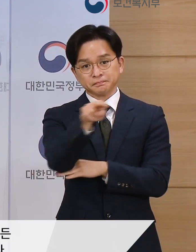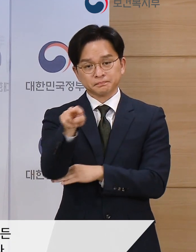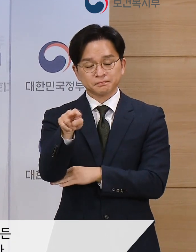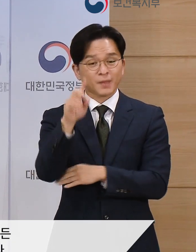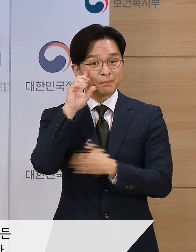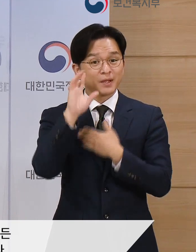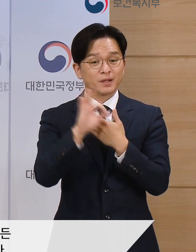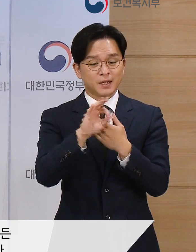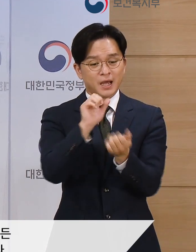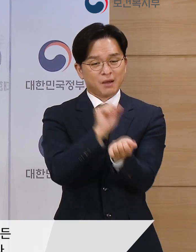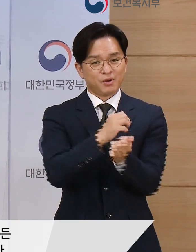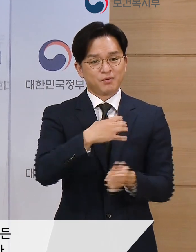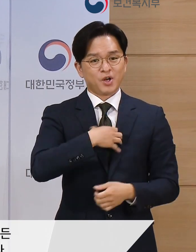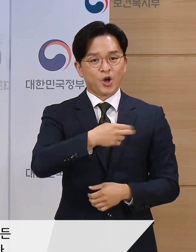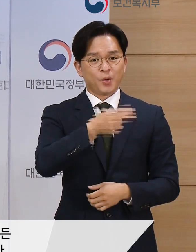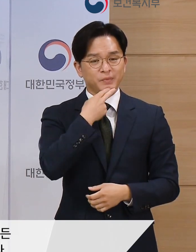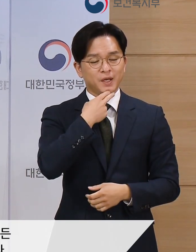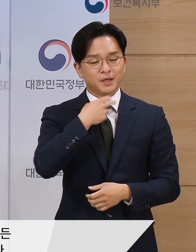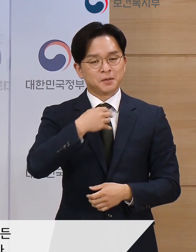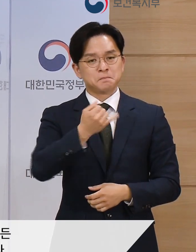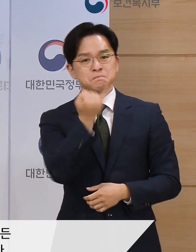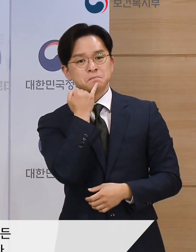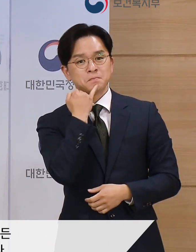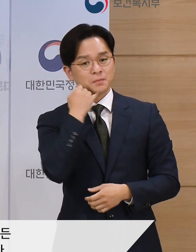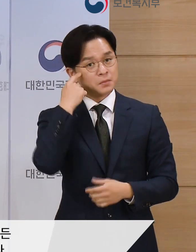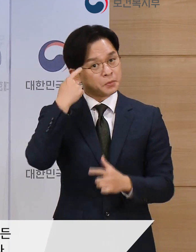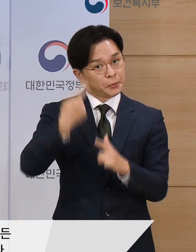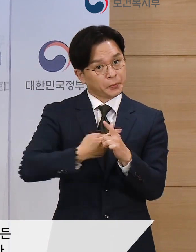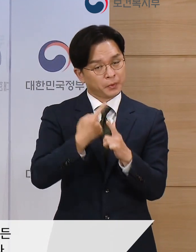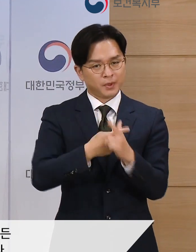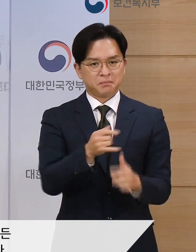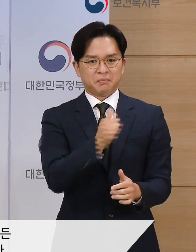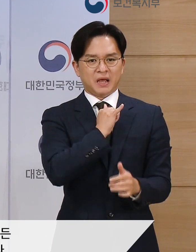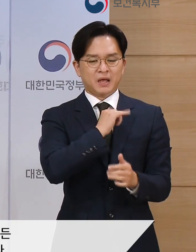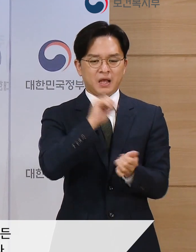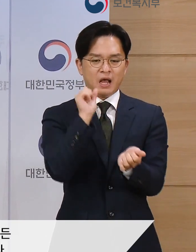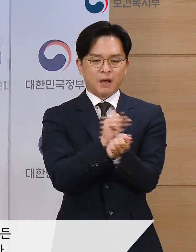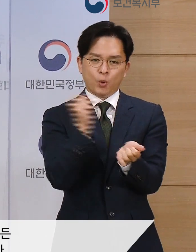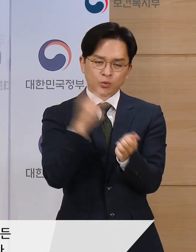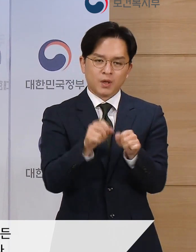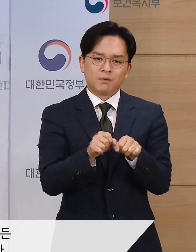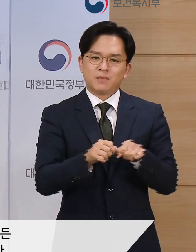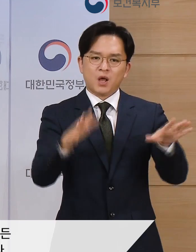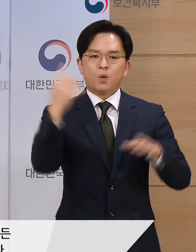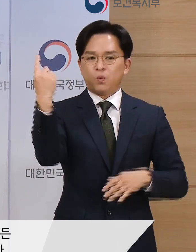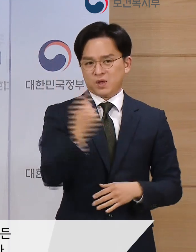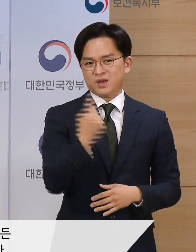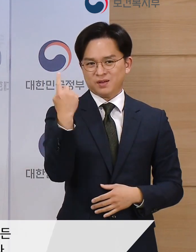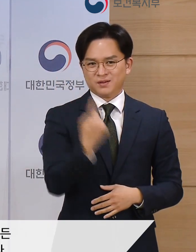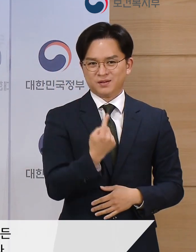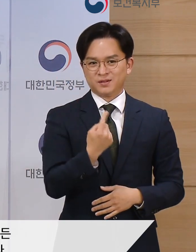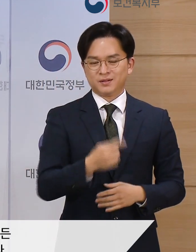풀면 언제 어디서든 감염 확산이 나타날 수 있는 상황으로 판단하고 있습니다.